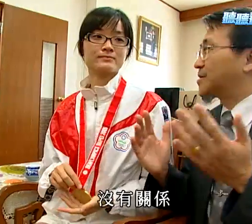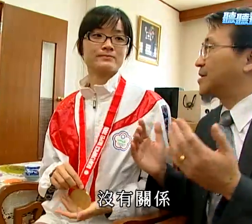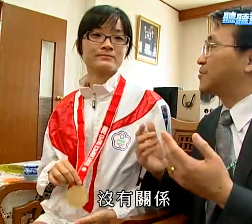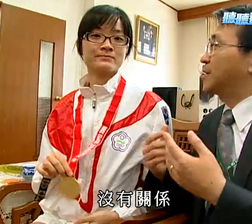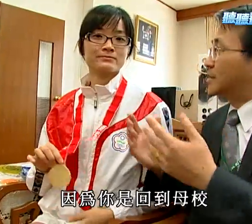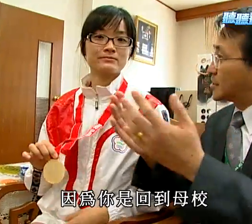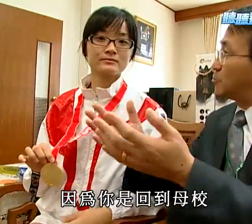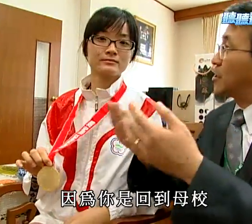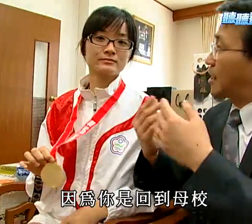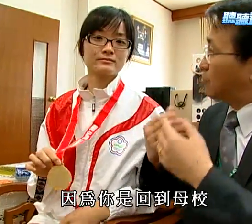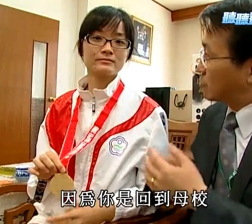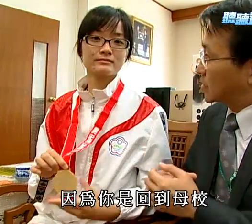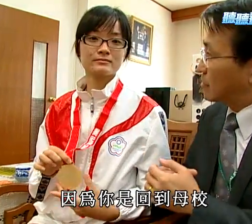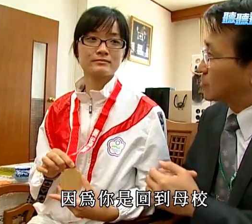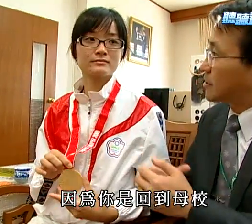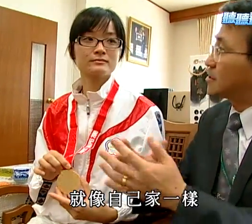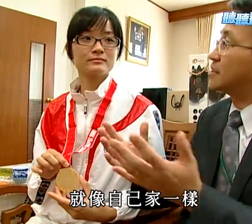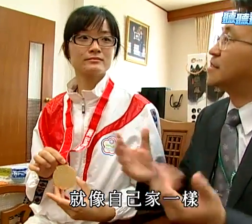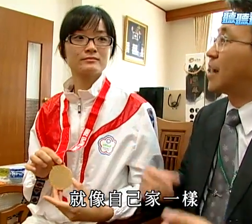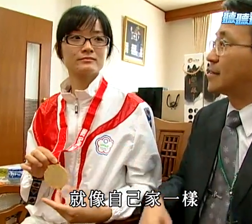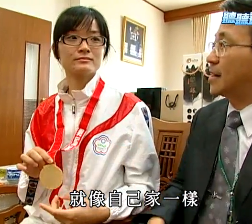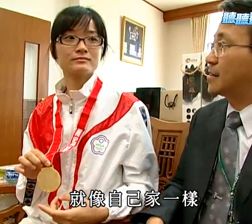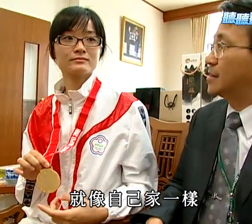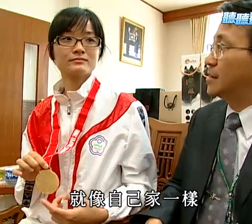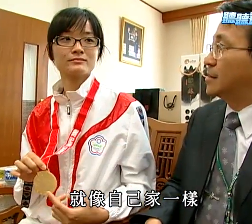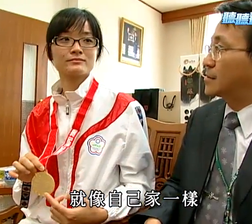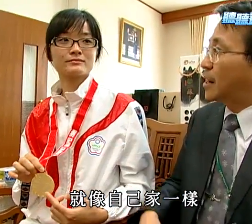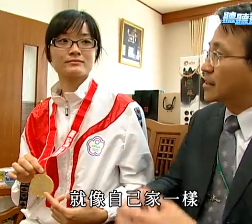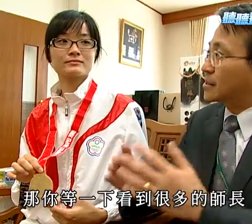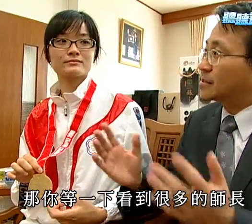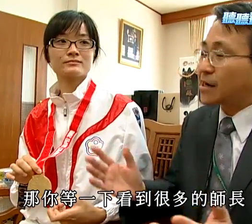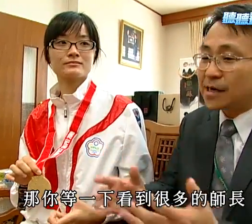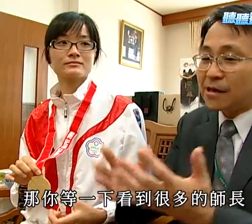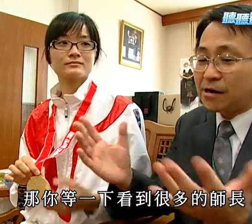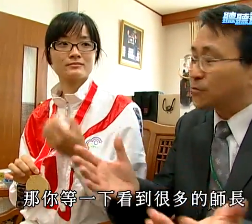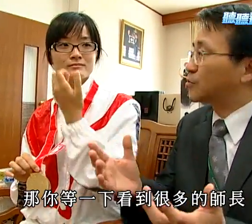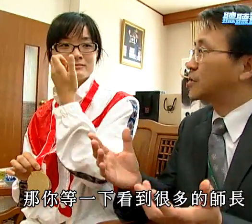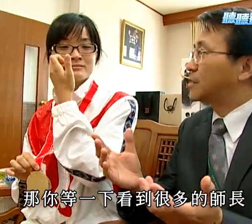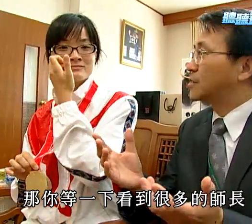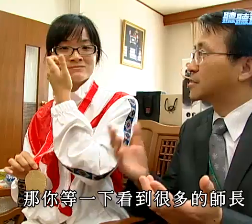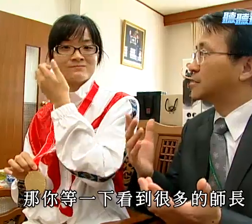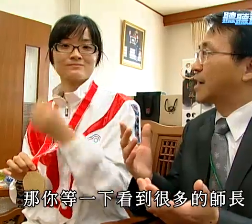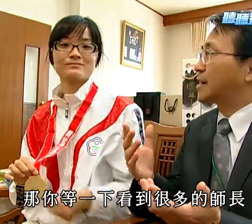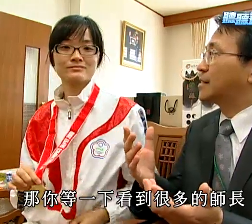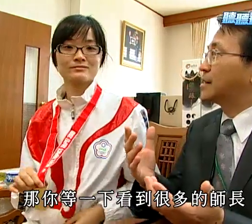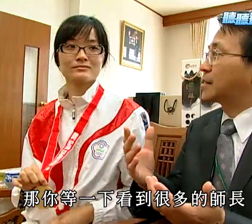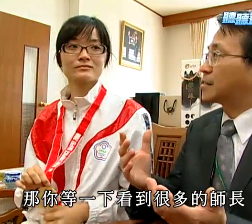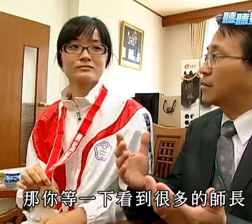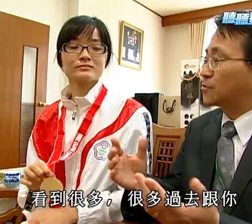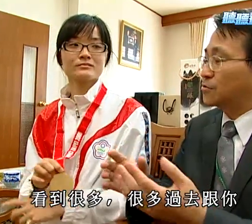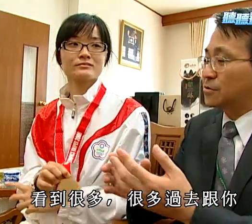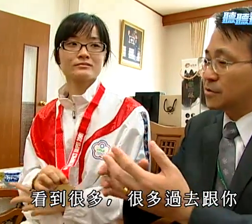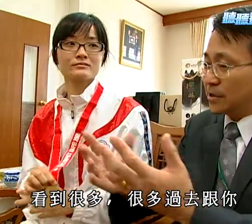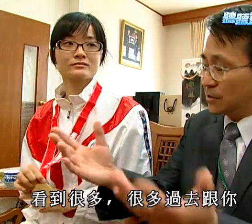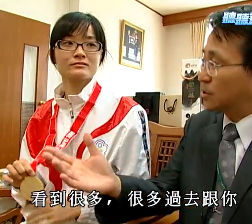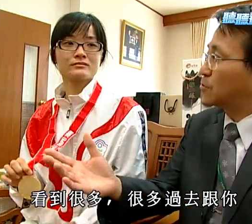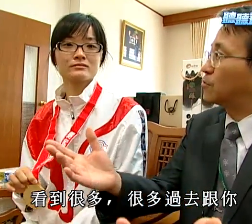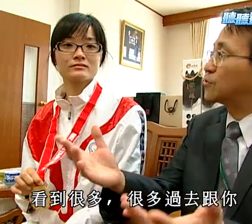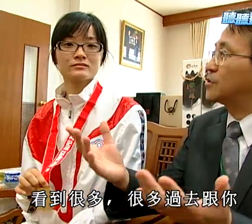因为你是回到母校，就像自己家一样。那你等一下看到很多的师长，看到很多很多过去跟